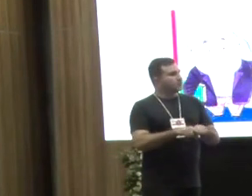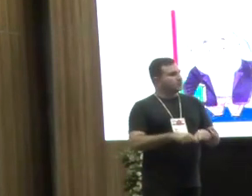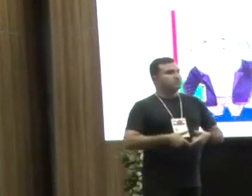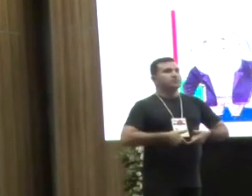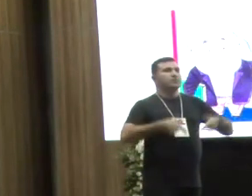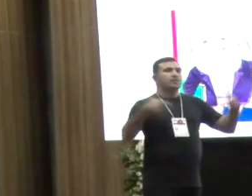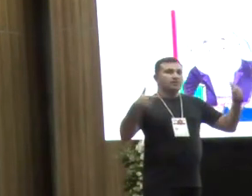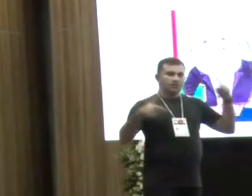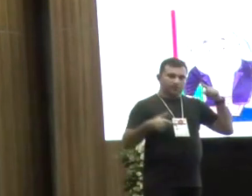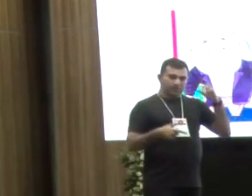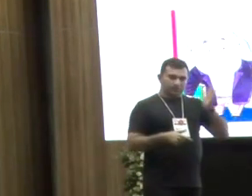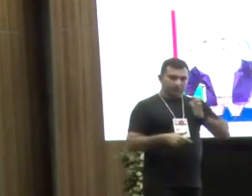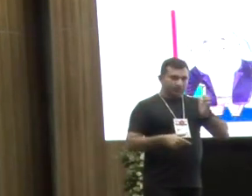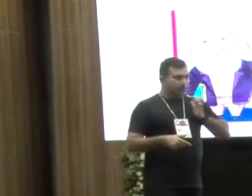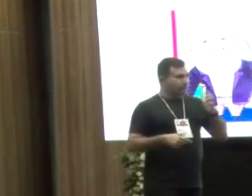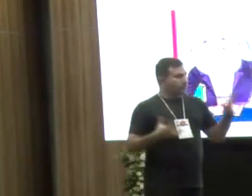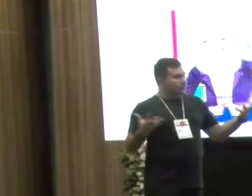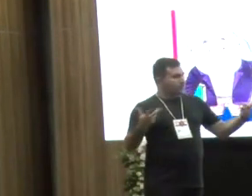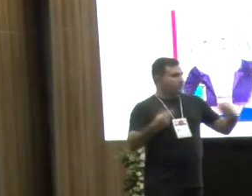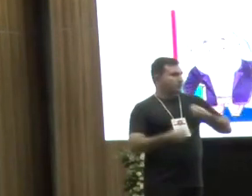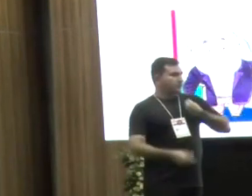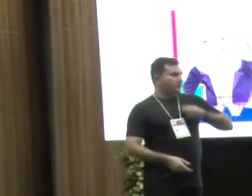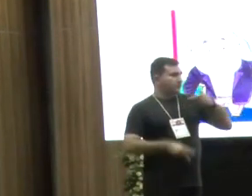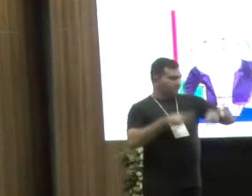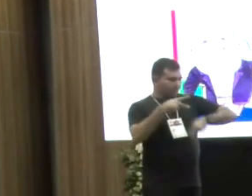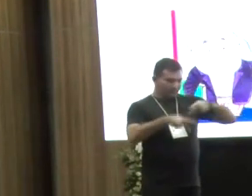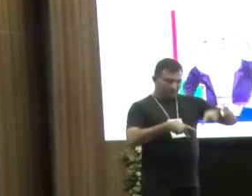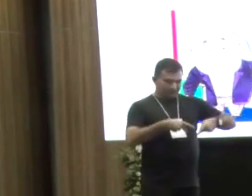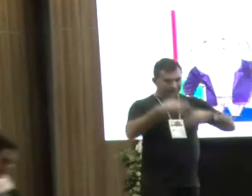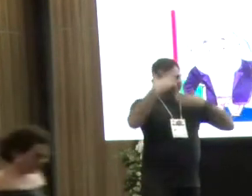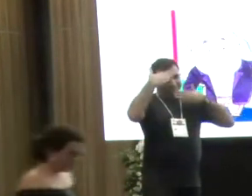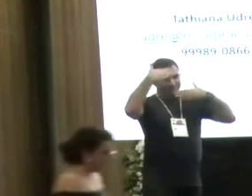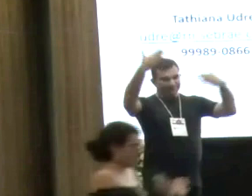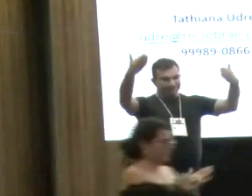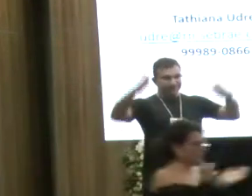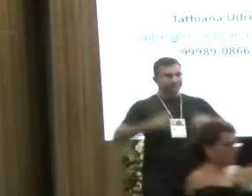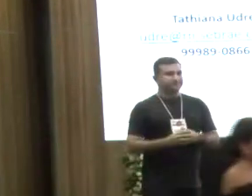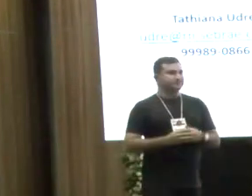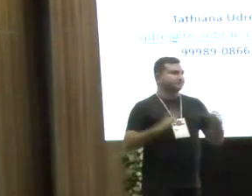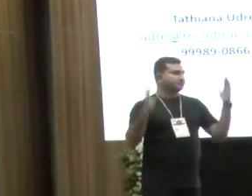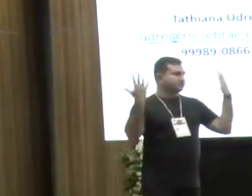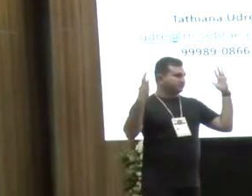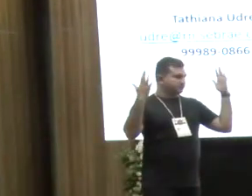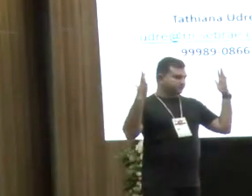tanta riqueza e trazer qualidade de vida para o seu povo. Muito obrigada.